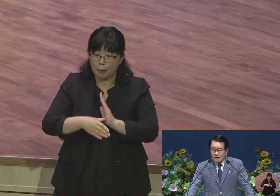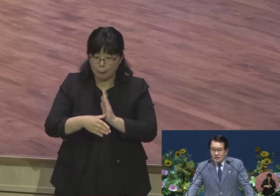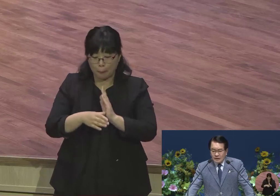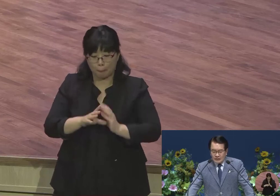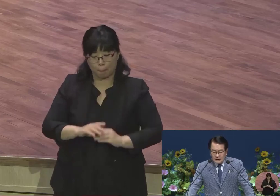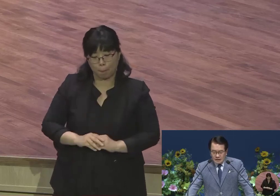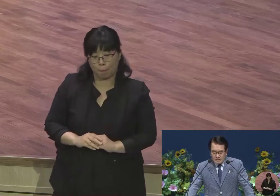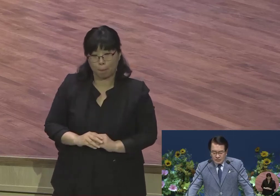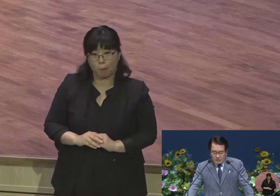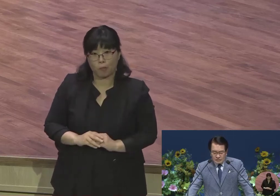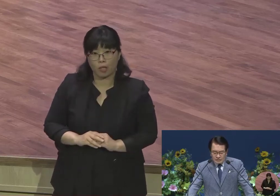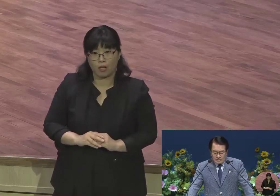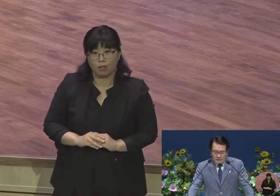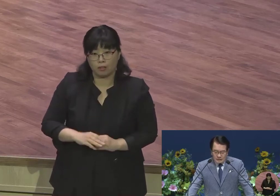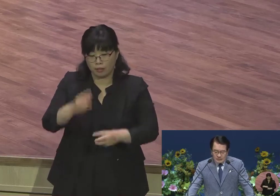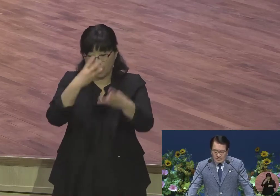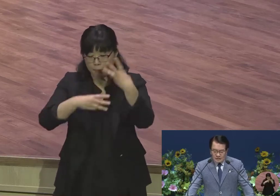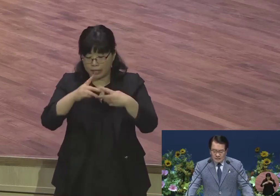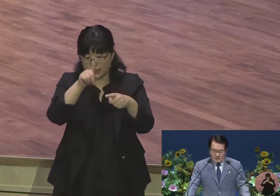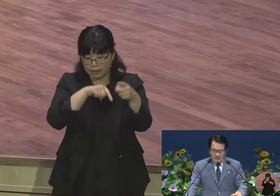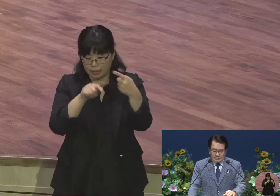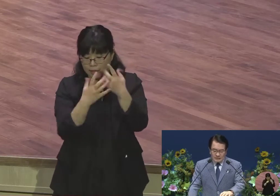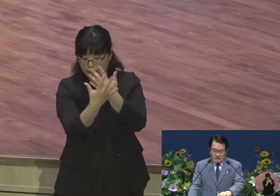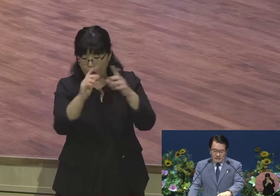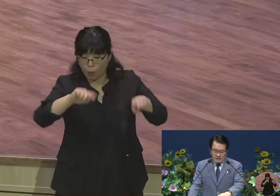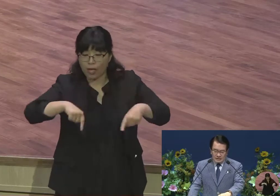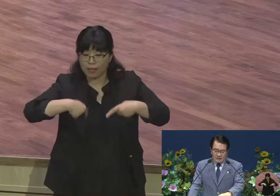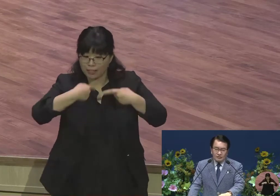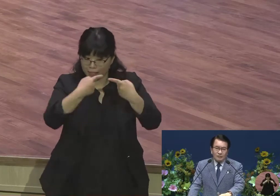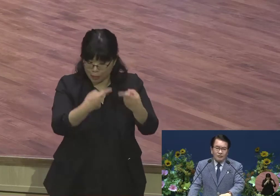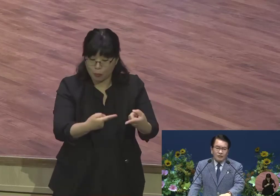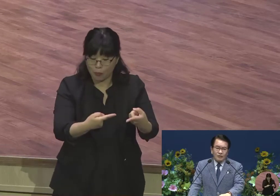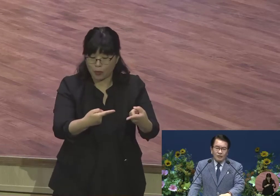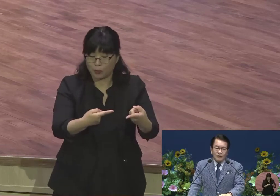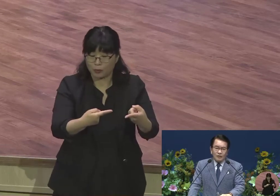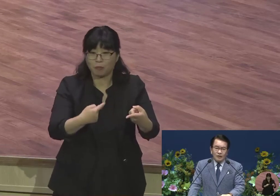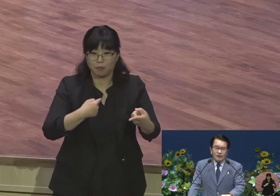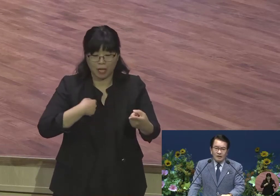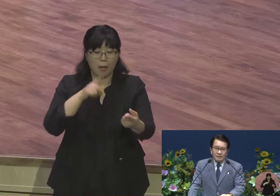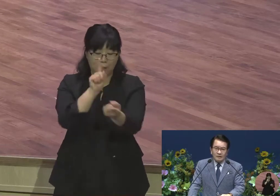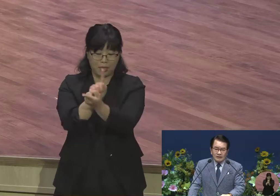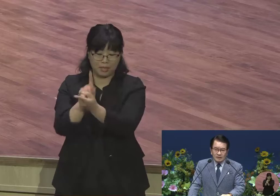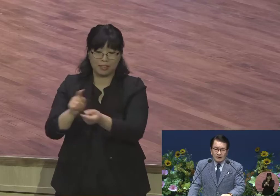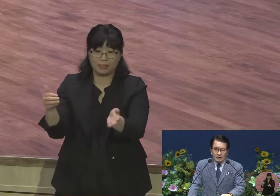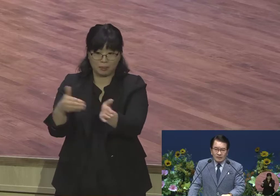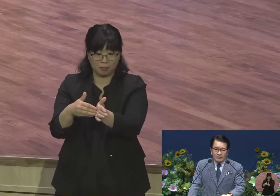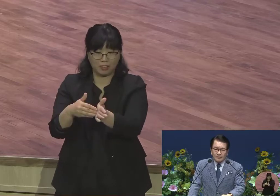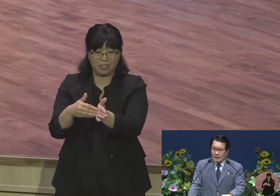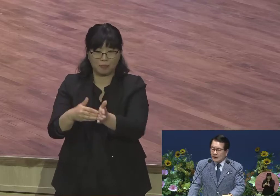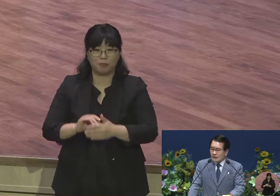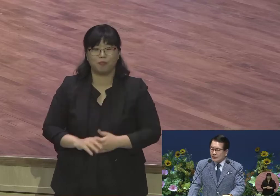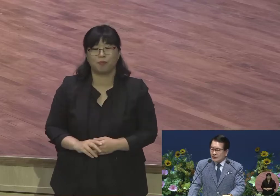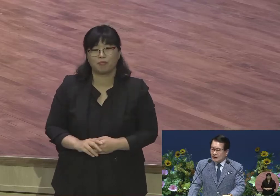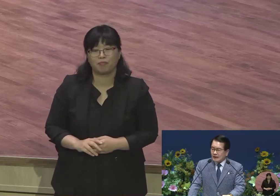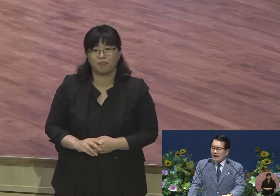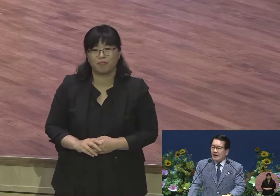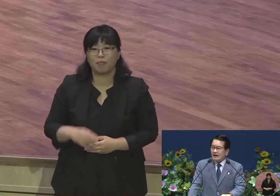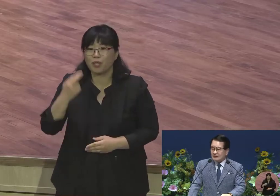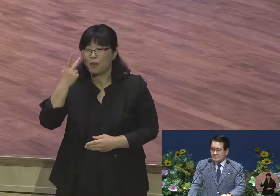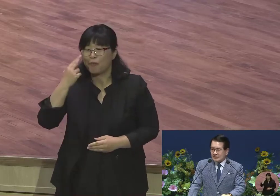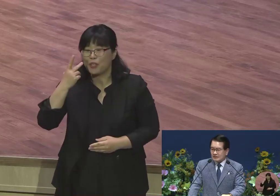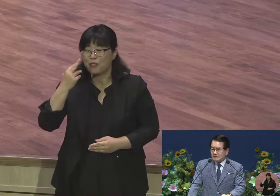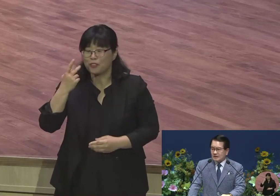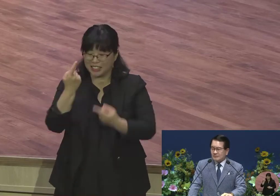그렇게 모여서 메시지를 듣고 또 홈커밍 데이도 하고 그렇게